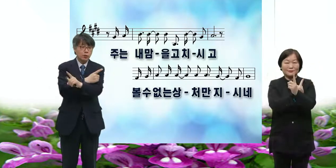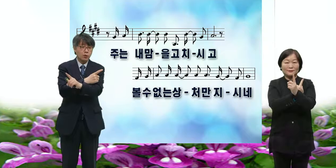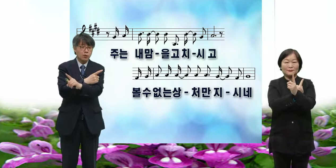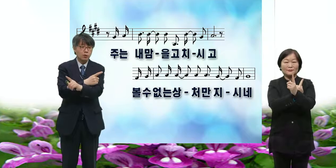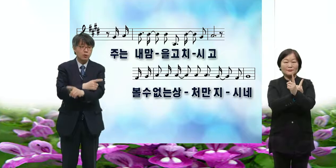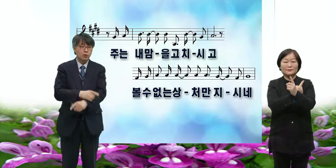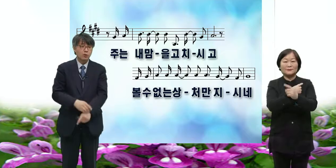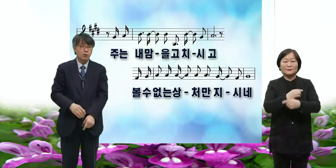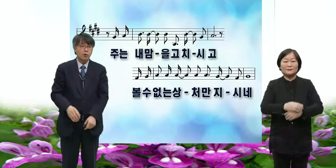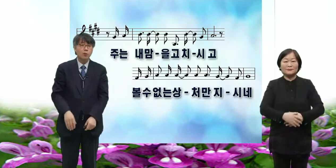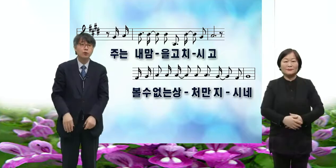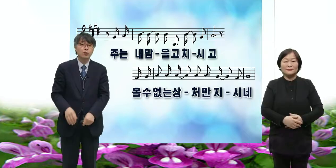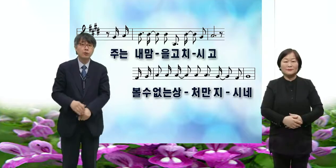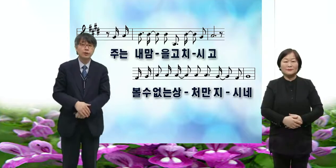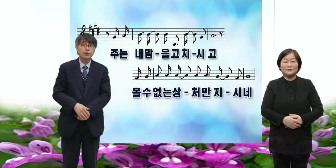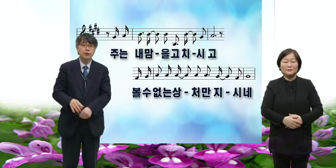고치시고 볼 수 없는